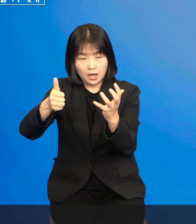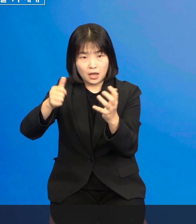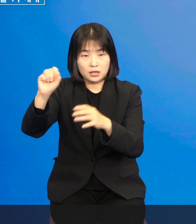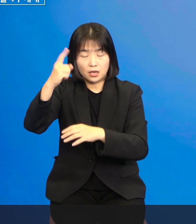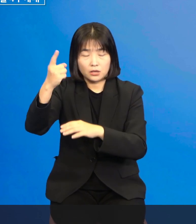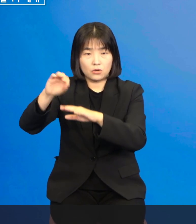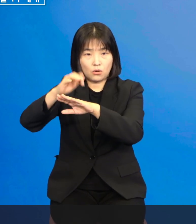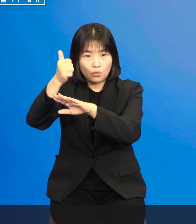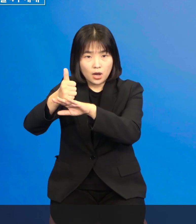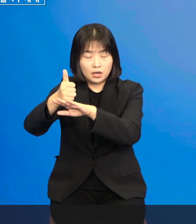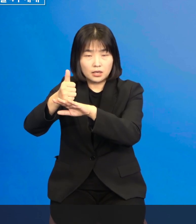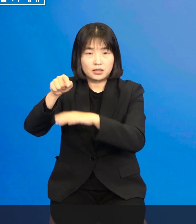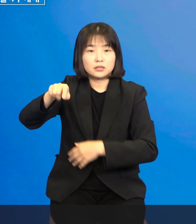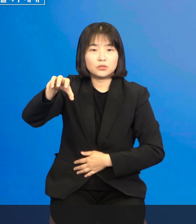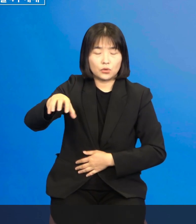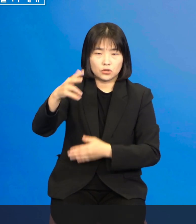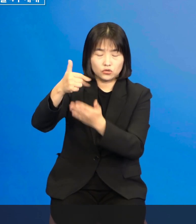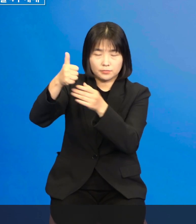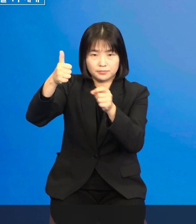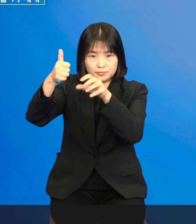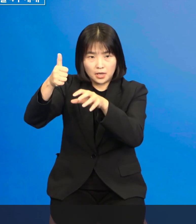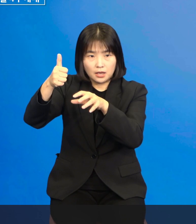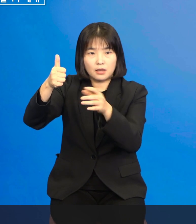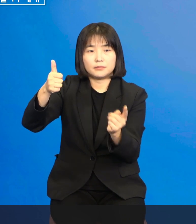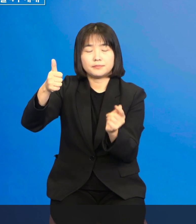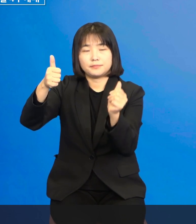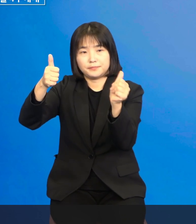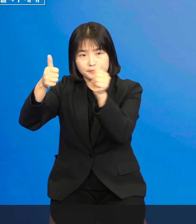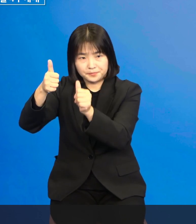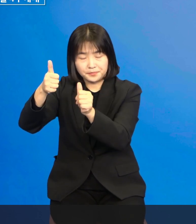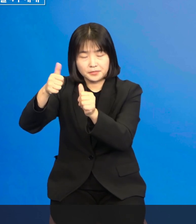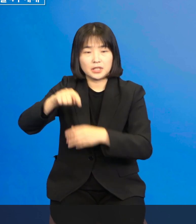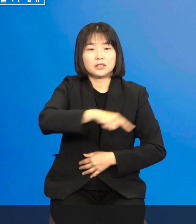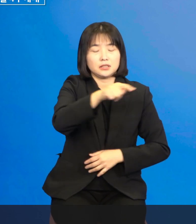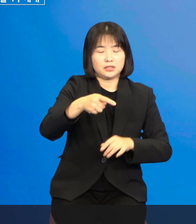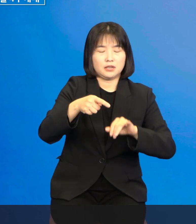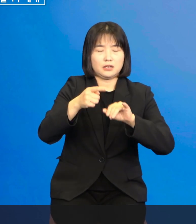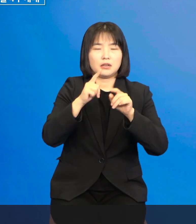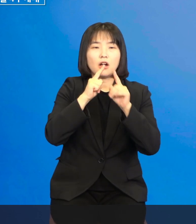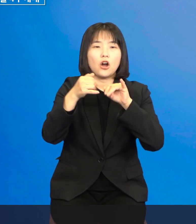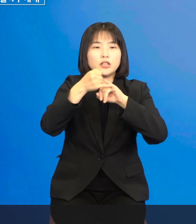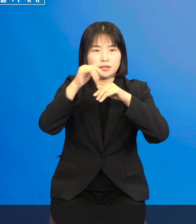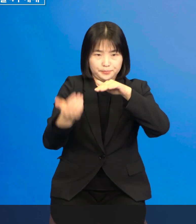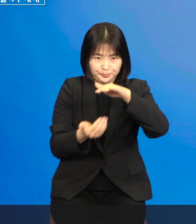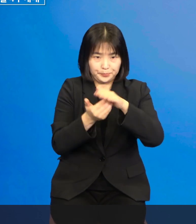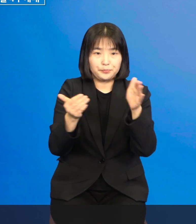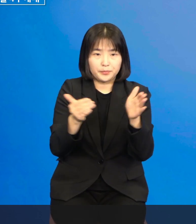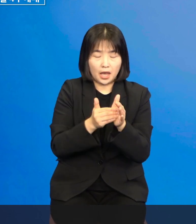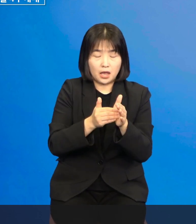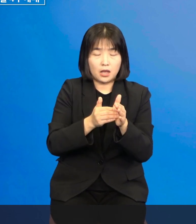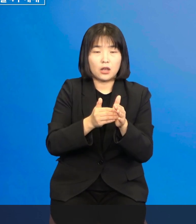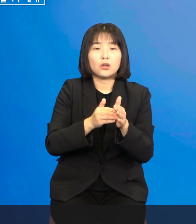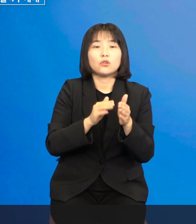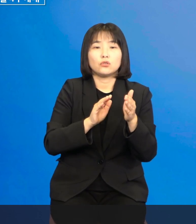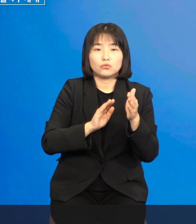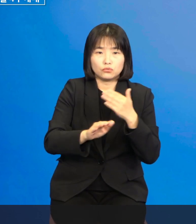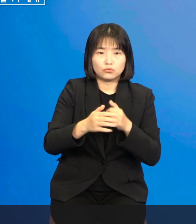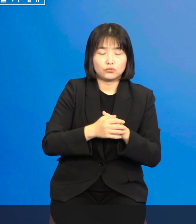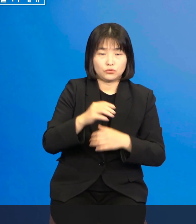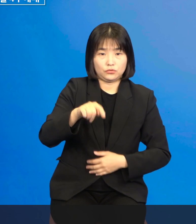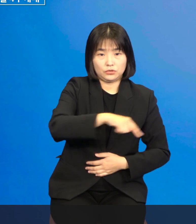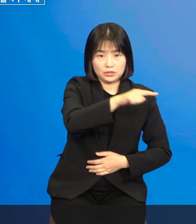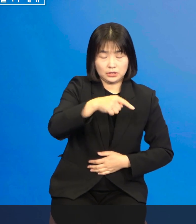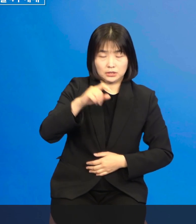왕이 헤브론에서 주님 앞으로 나아가 그들과 언약을 세웠다. 그리고 그들은 다윗에게 기름을